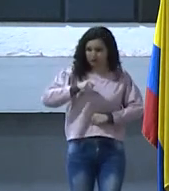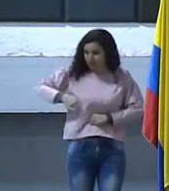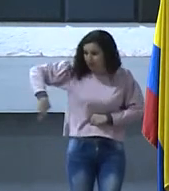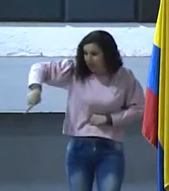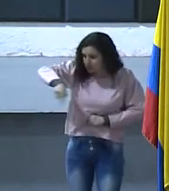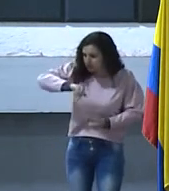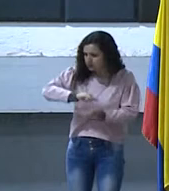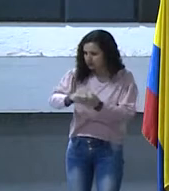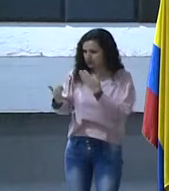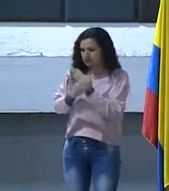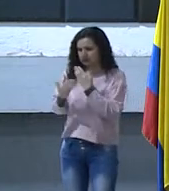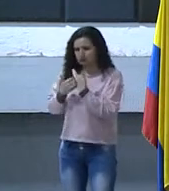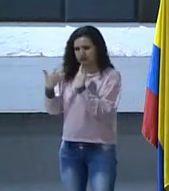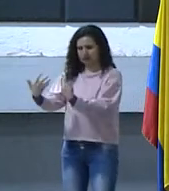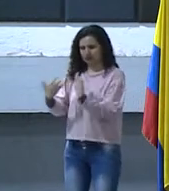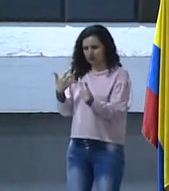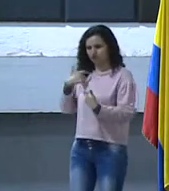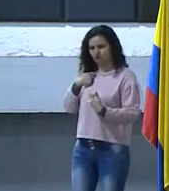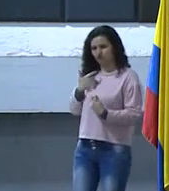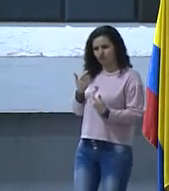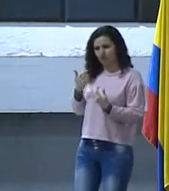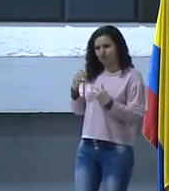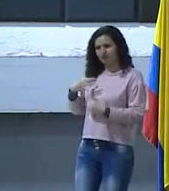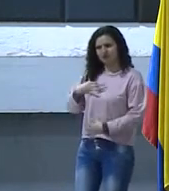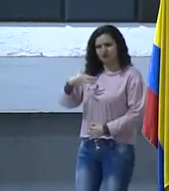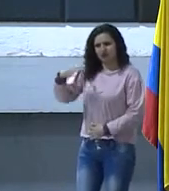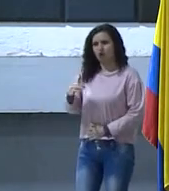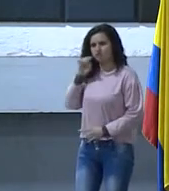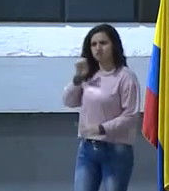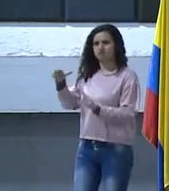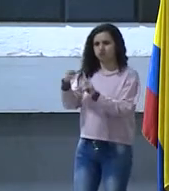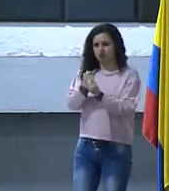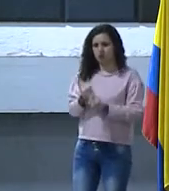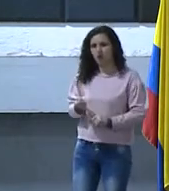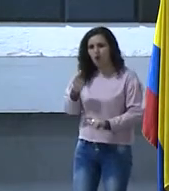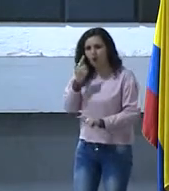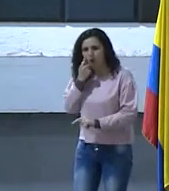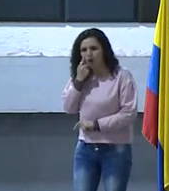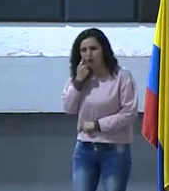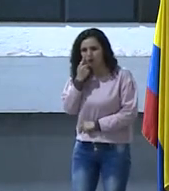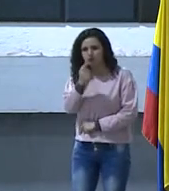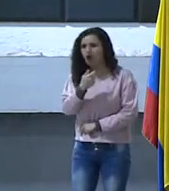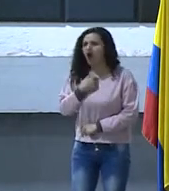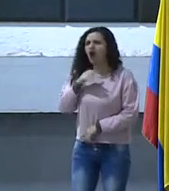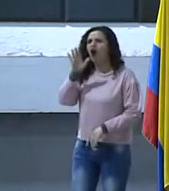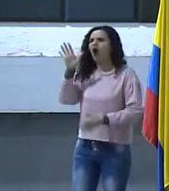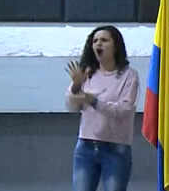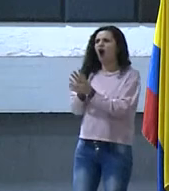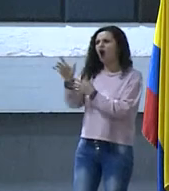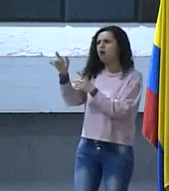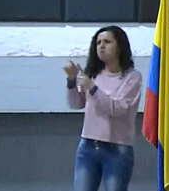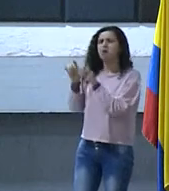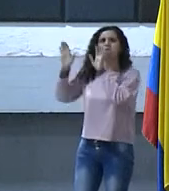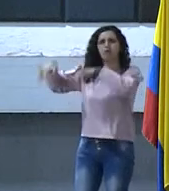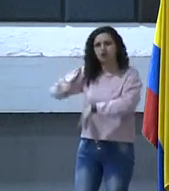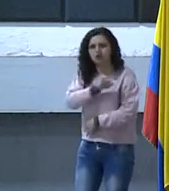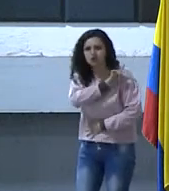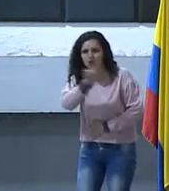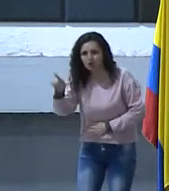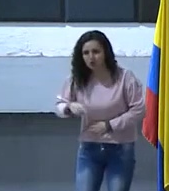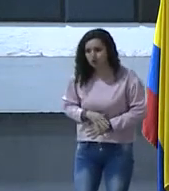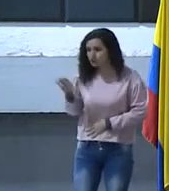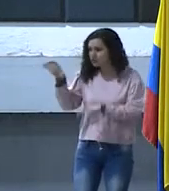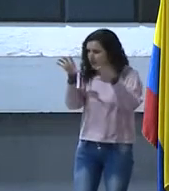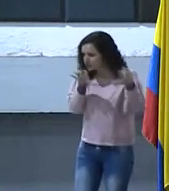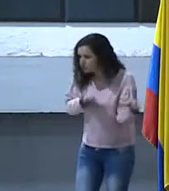elecciones de dignidad para lograrlo no podemos permanecer indiferentes a sus palabras acciones